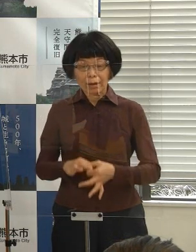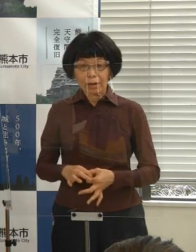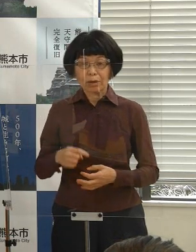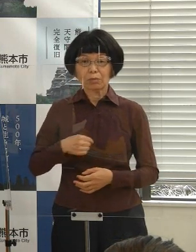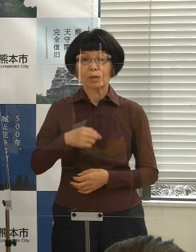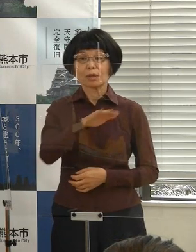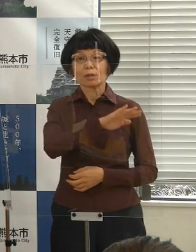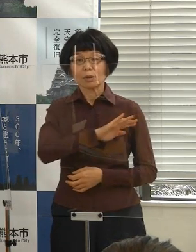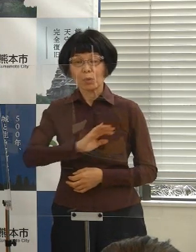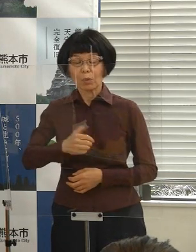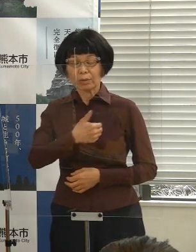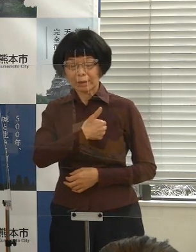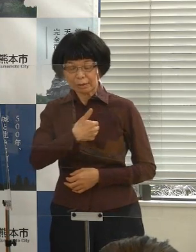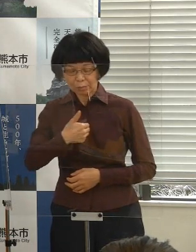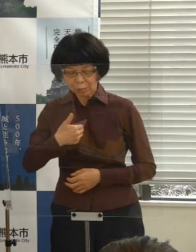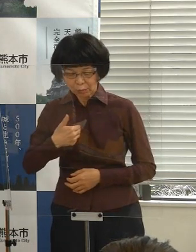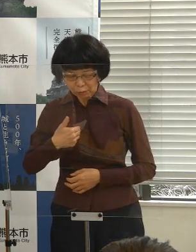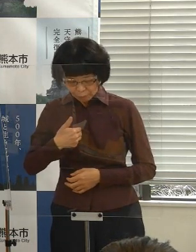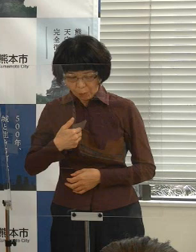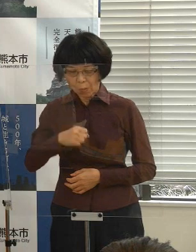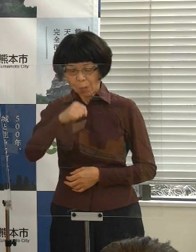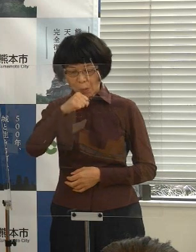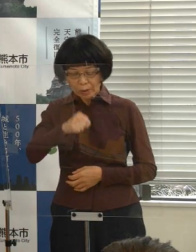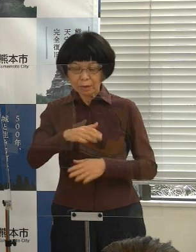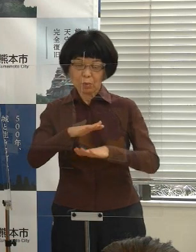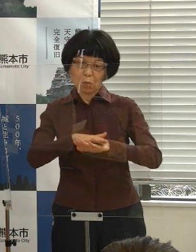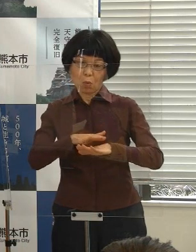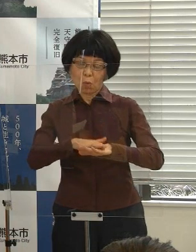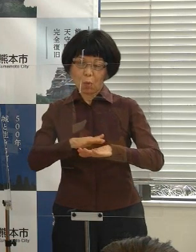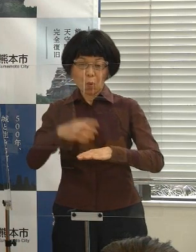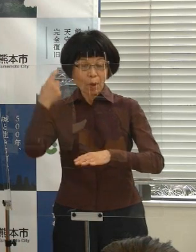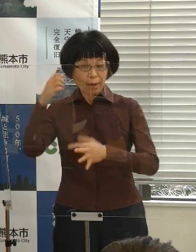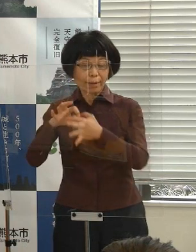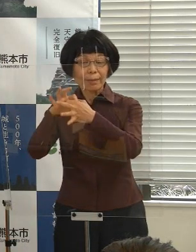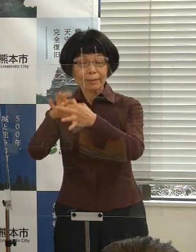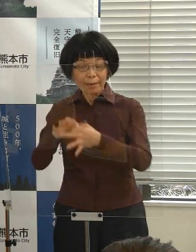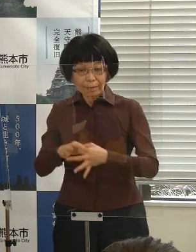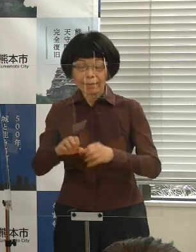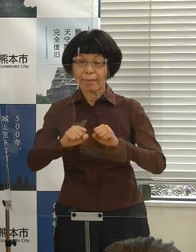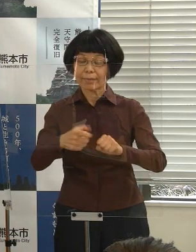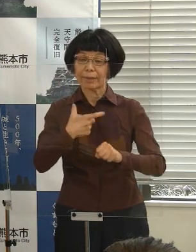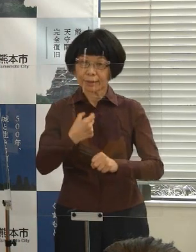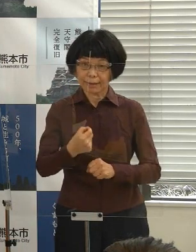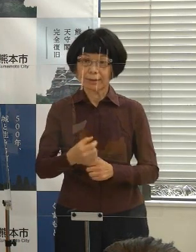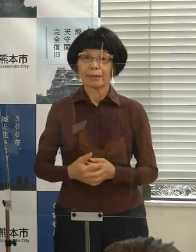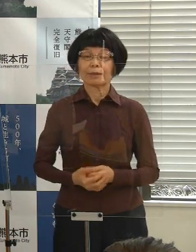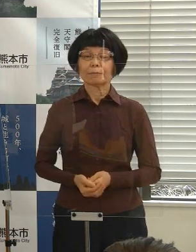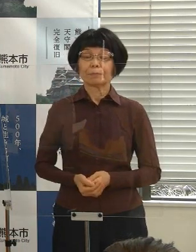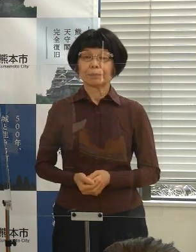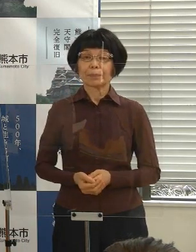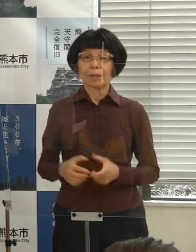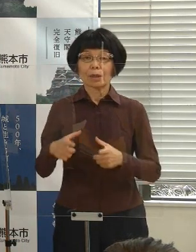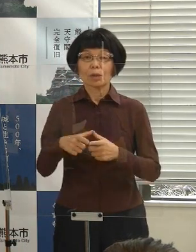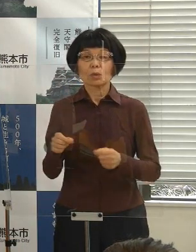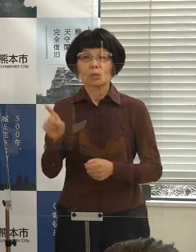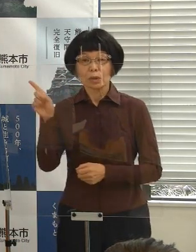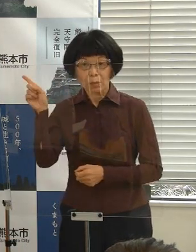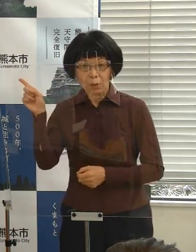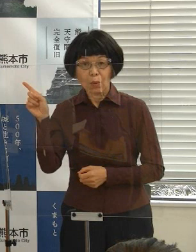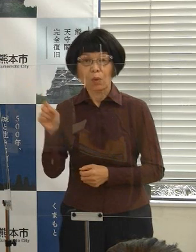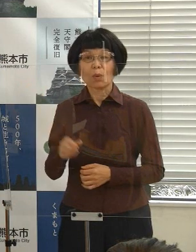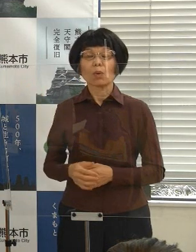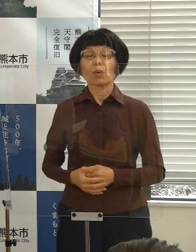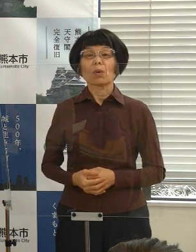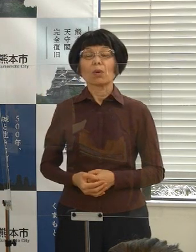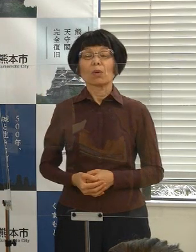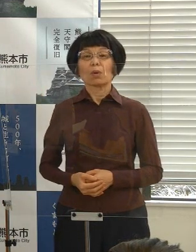ことを最善を尽くしたいというふうに考えております。ですので、まあ、そういう意味では国の方にもですね、こういった